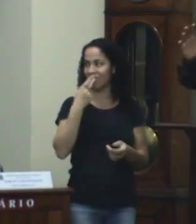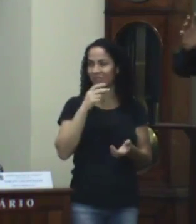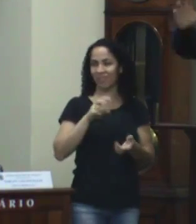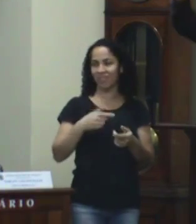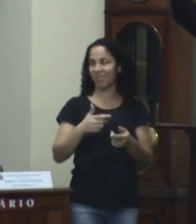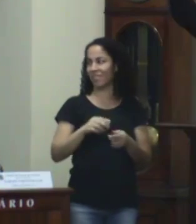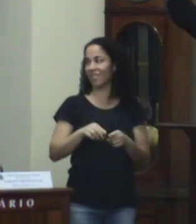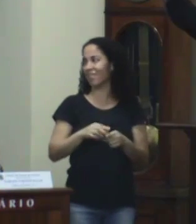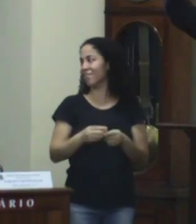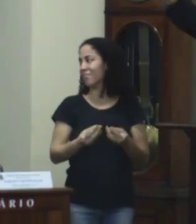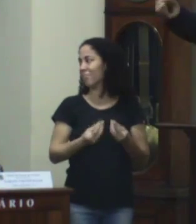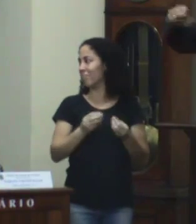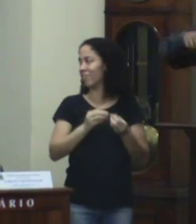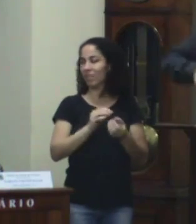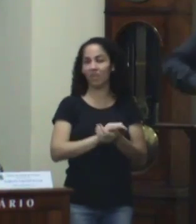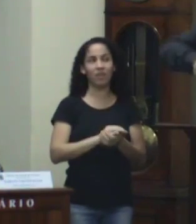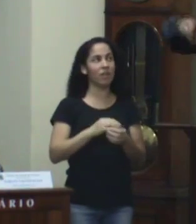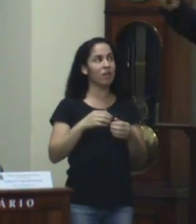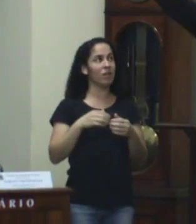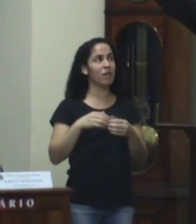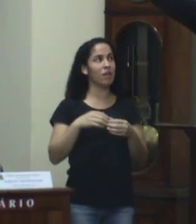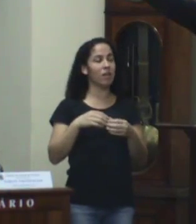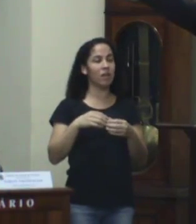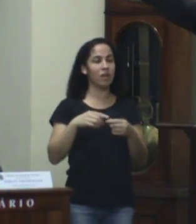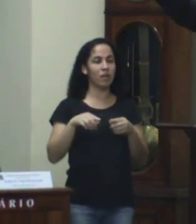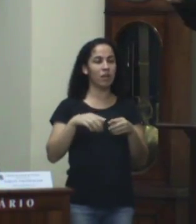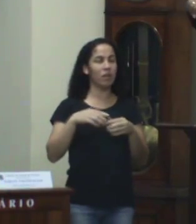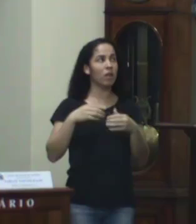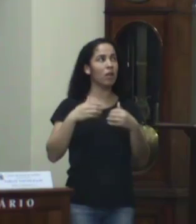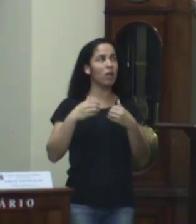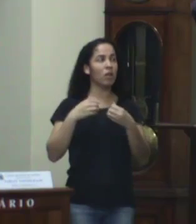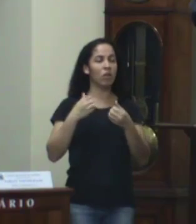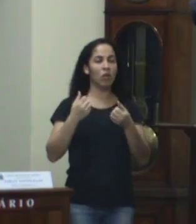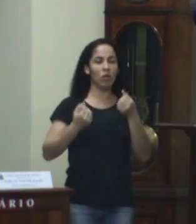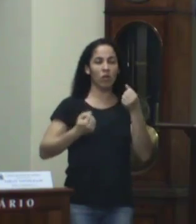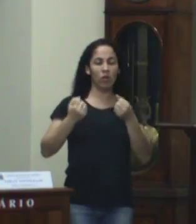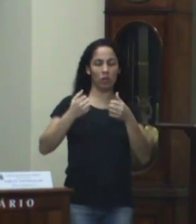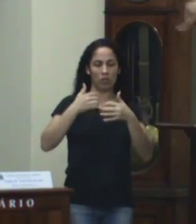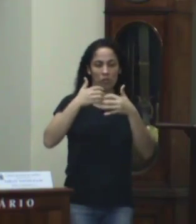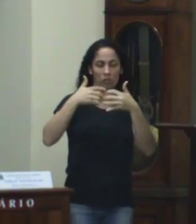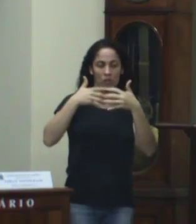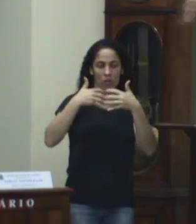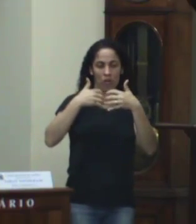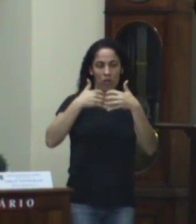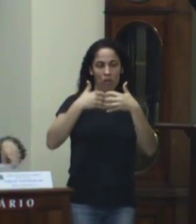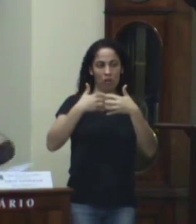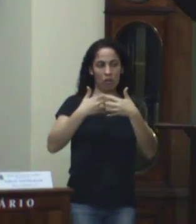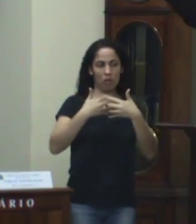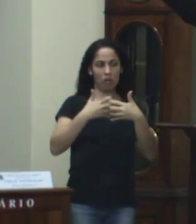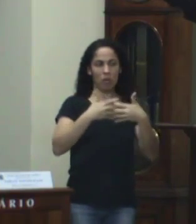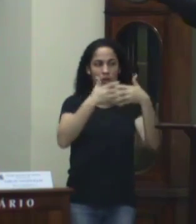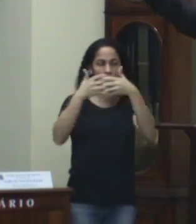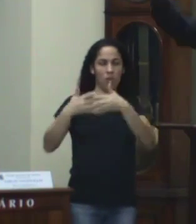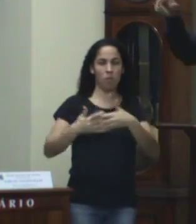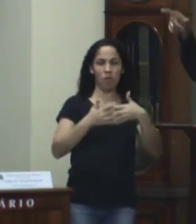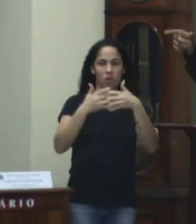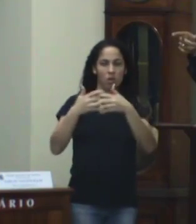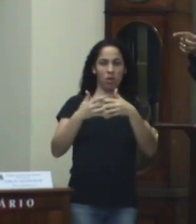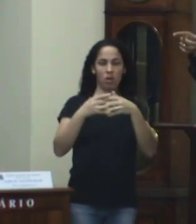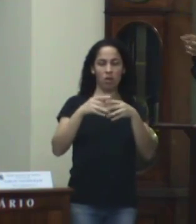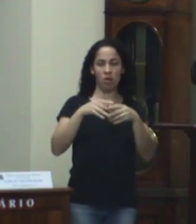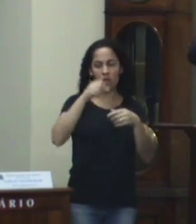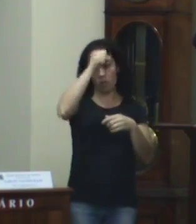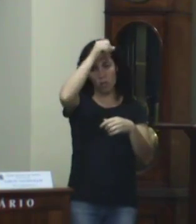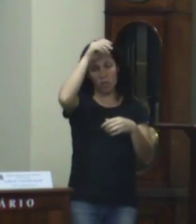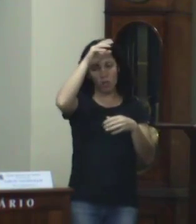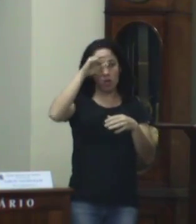não merece castigo. O caminhão da prefeitura despejou um monte de, de detrito, não sei como se fala isso, lá no bairro de Santa